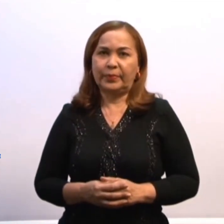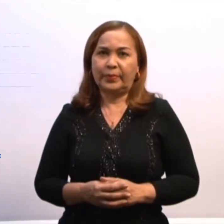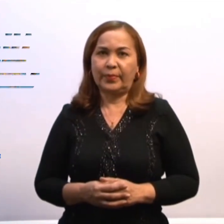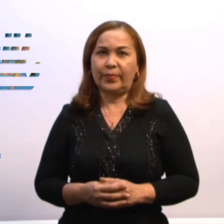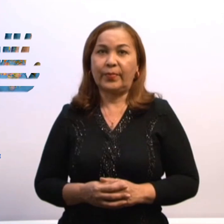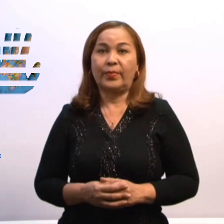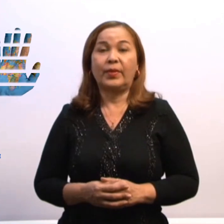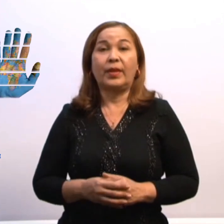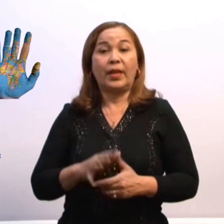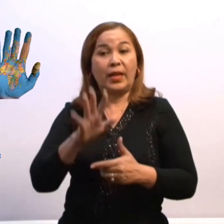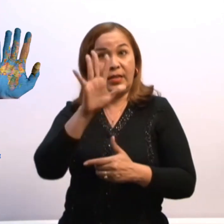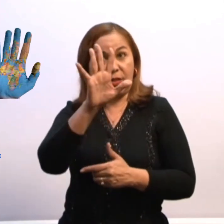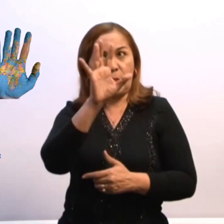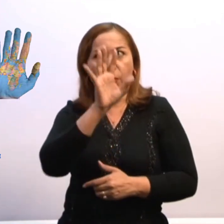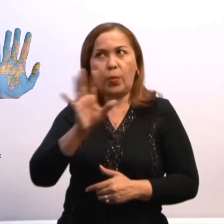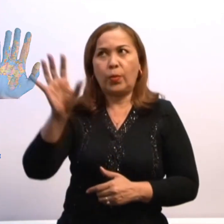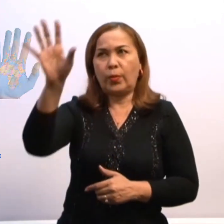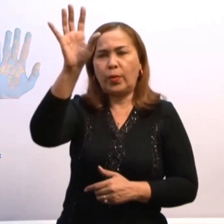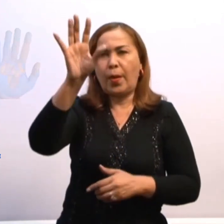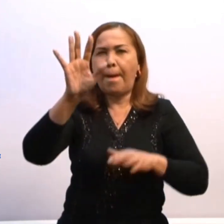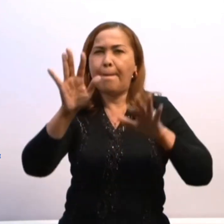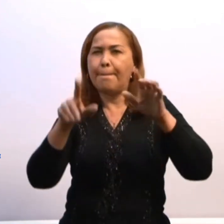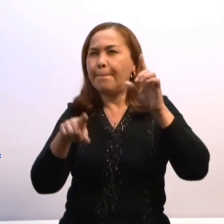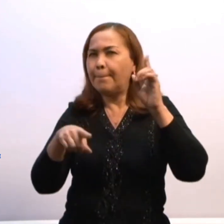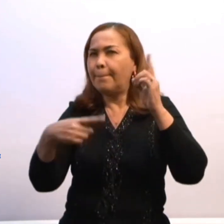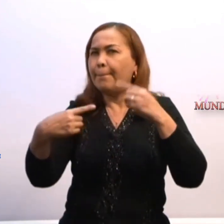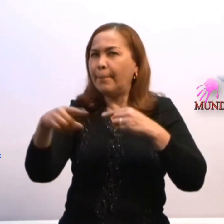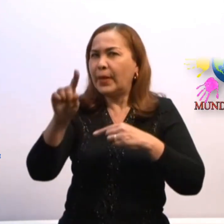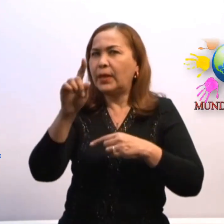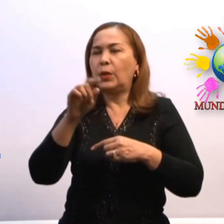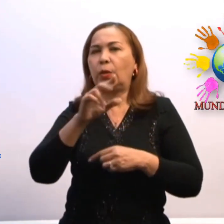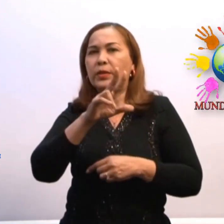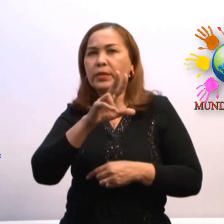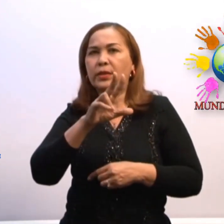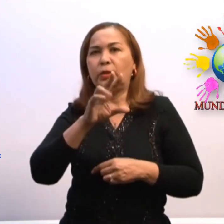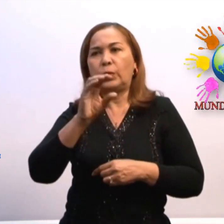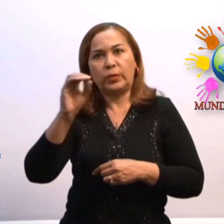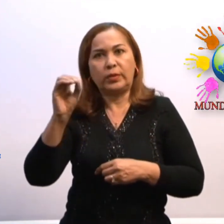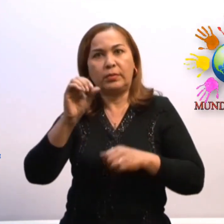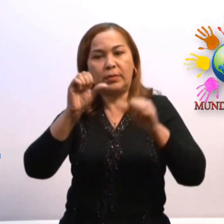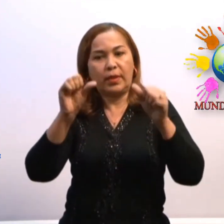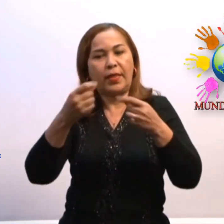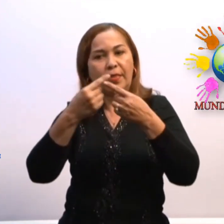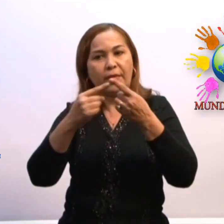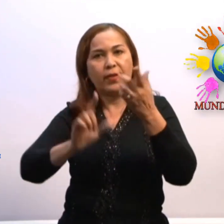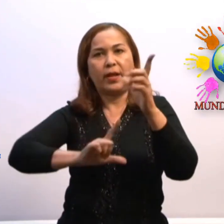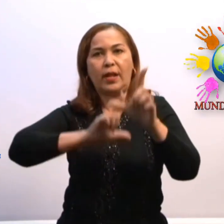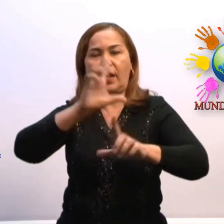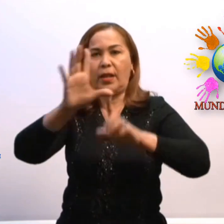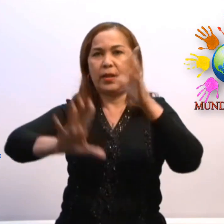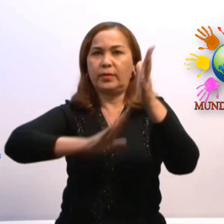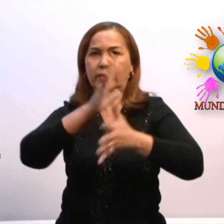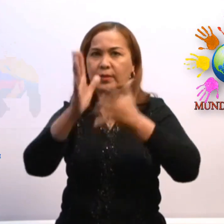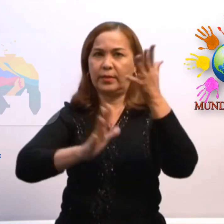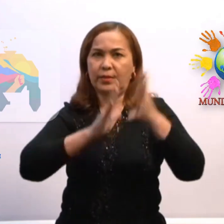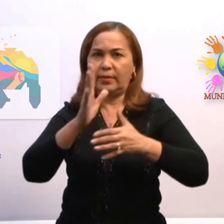los 5 continentes hay alrededor de unos 300 sistemas diferentes de lenguas de señas.